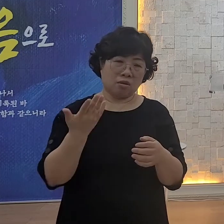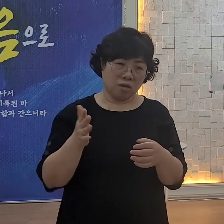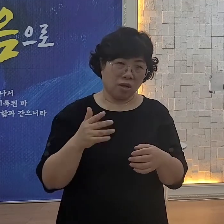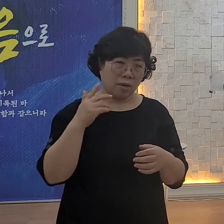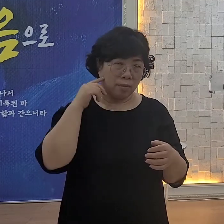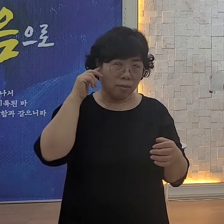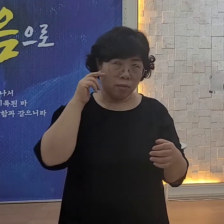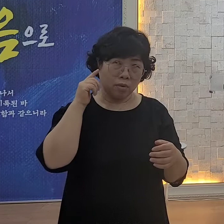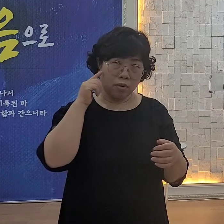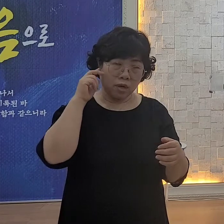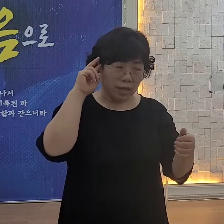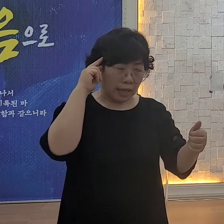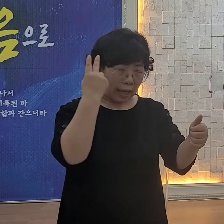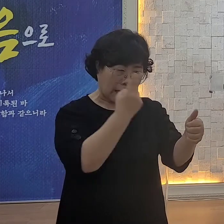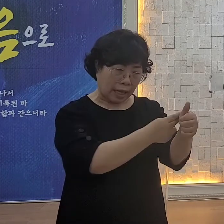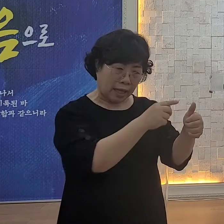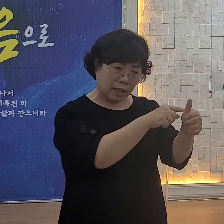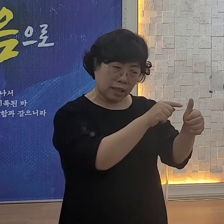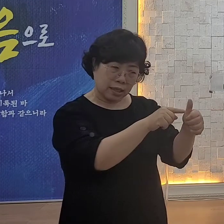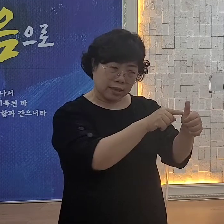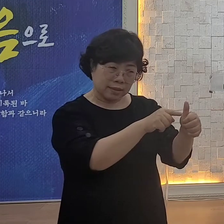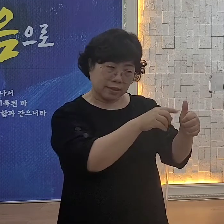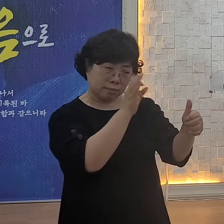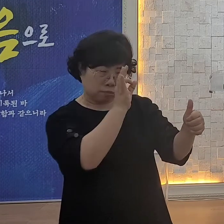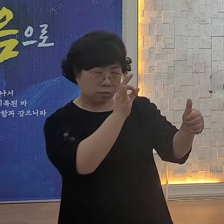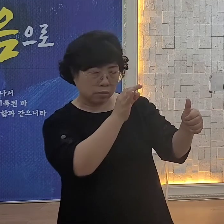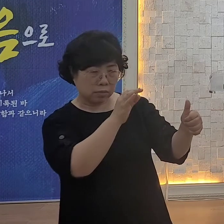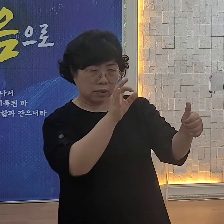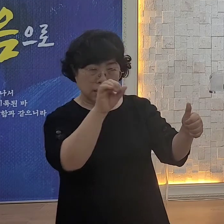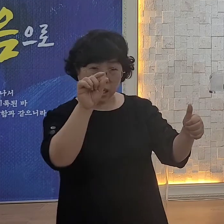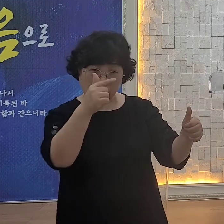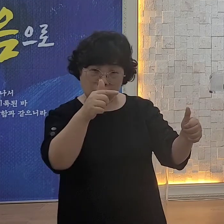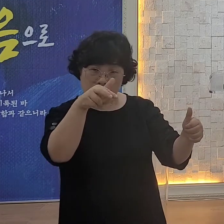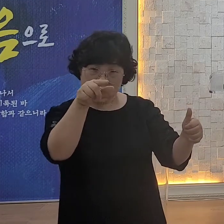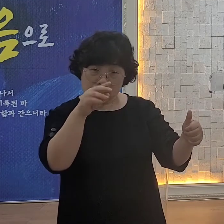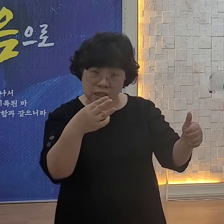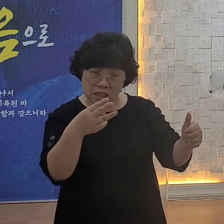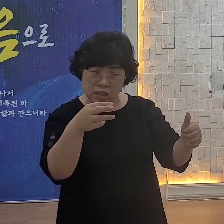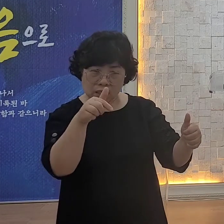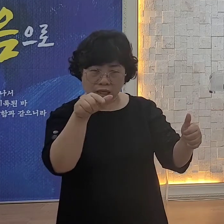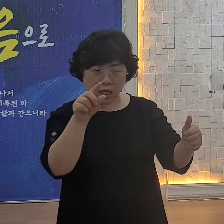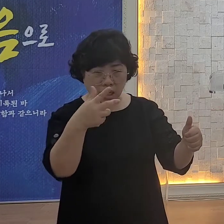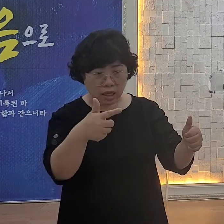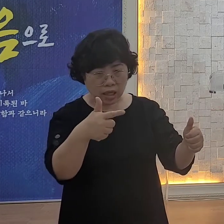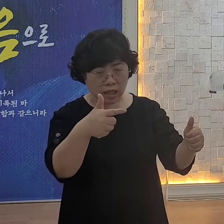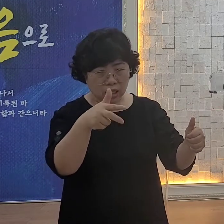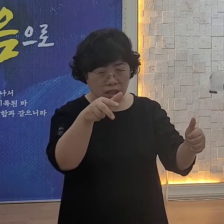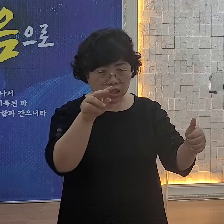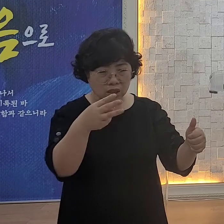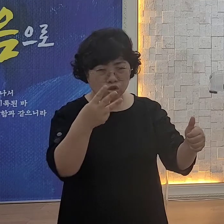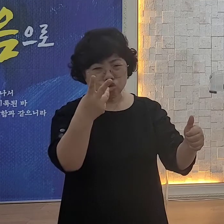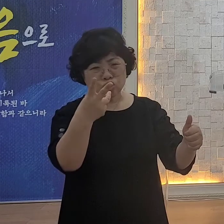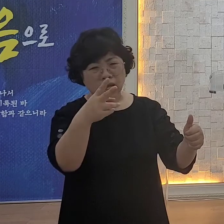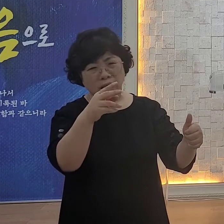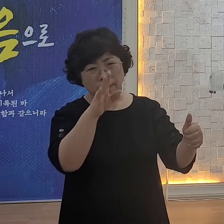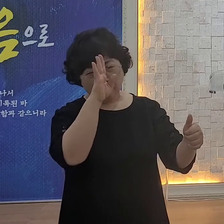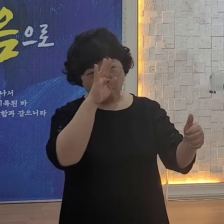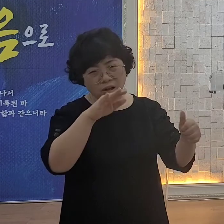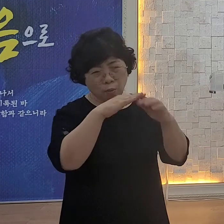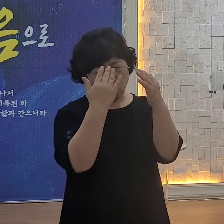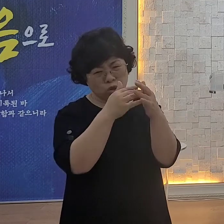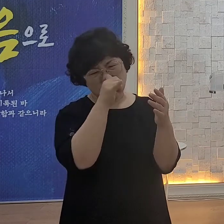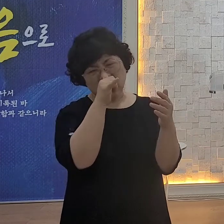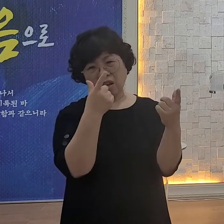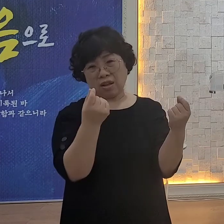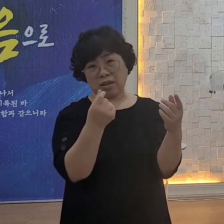바울이 어쩌면 간질도 있지 않았을까. 그냥 조심스럽게 추측을 하는데, 어쨌든 이